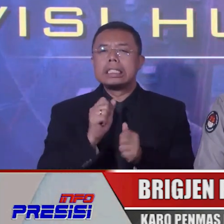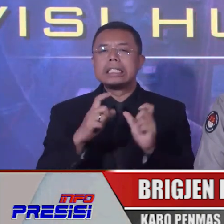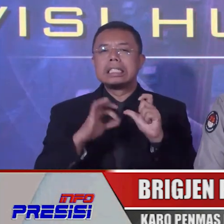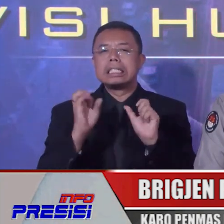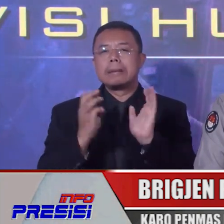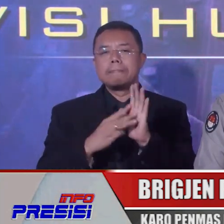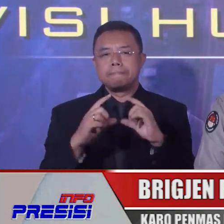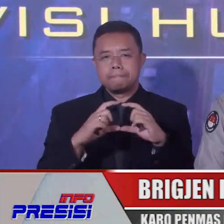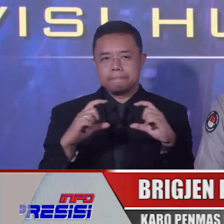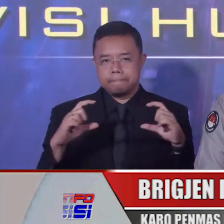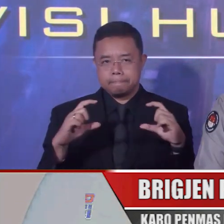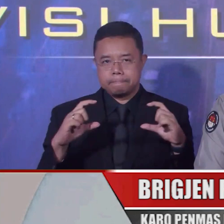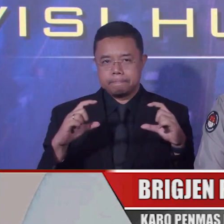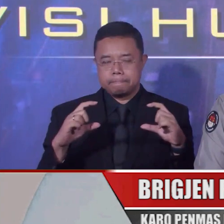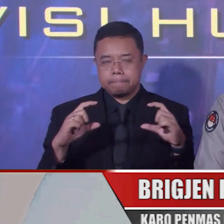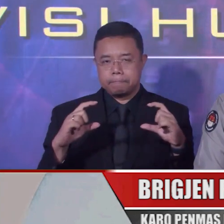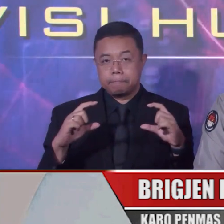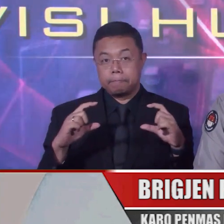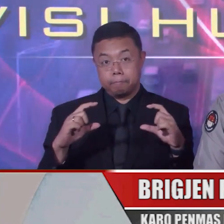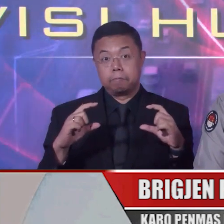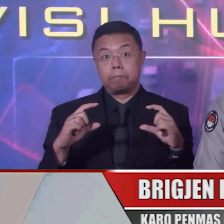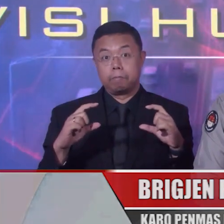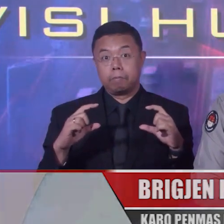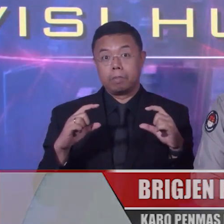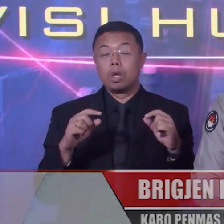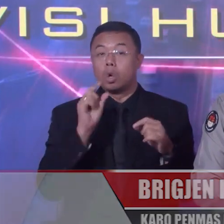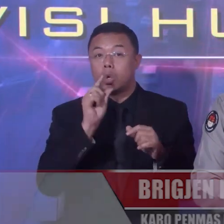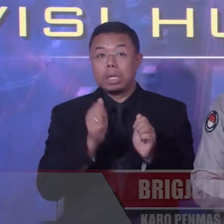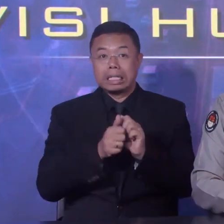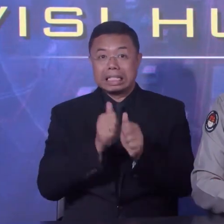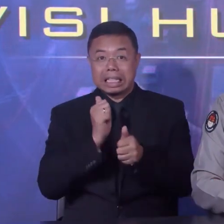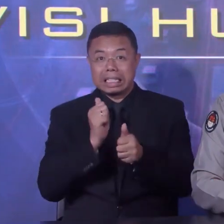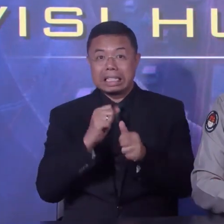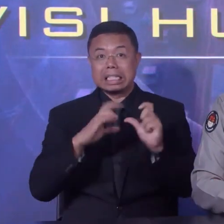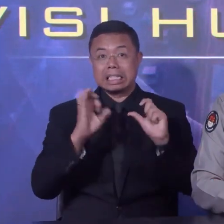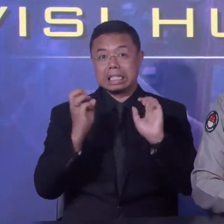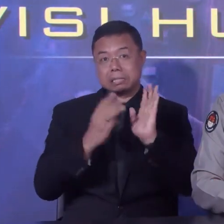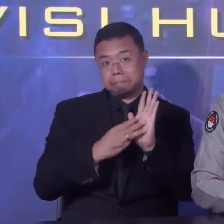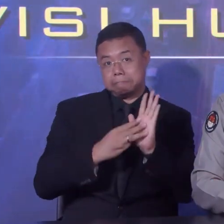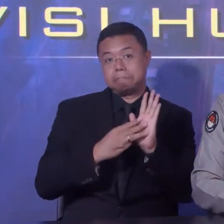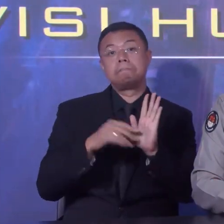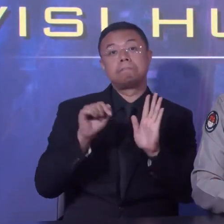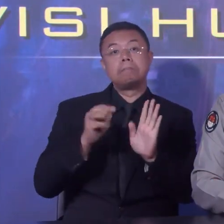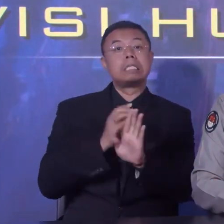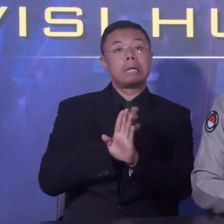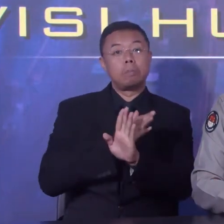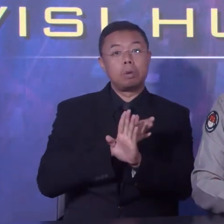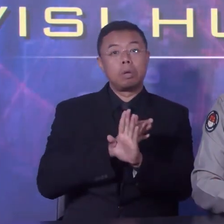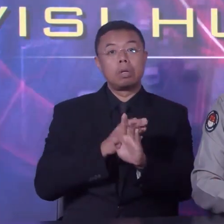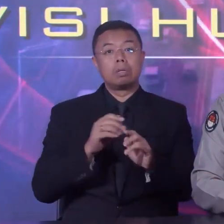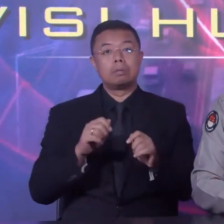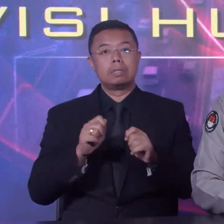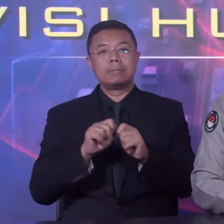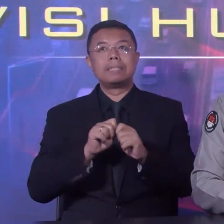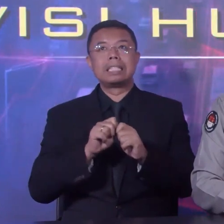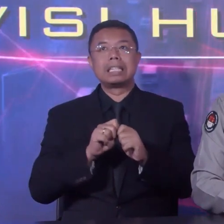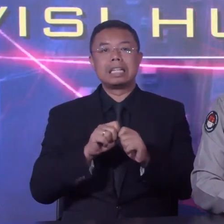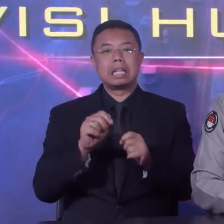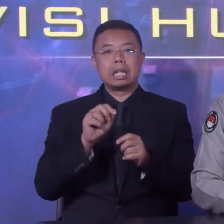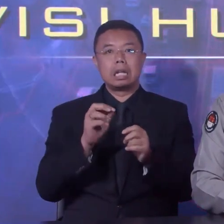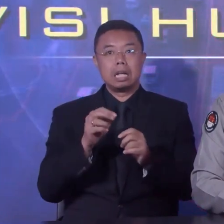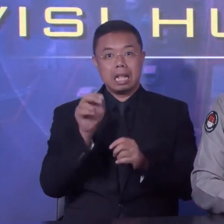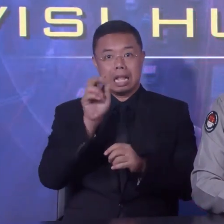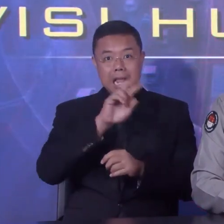praktek SIM skema uji Surat Izin Mengemudi atau SIM yang sebelumnya berbentuk